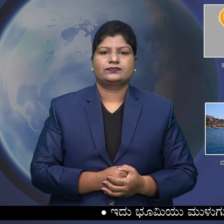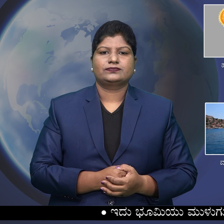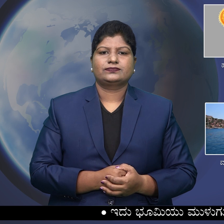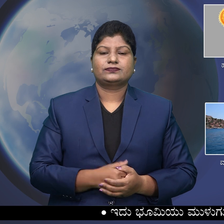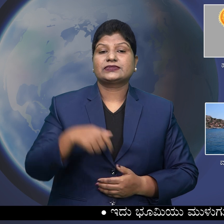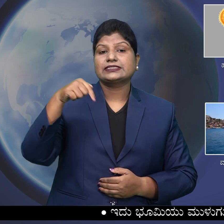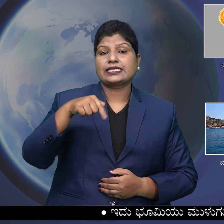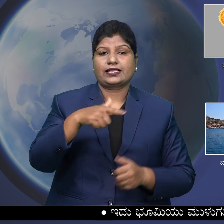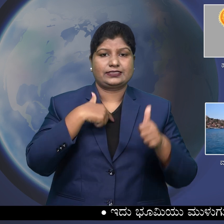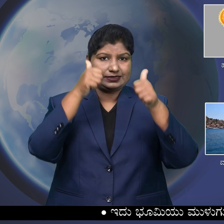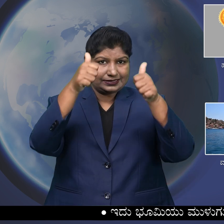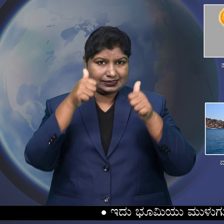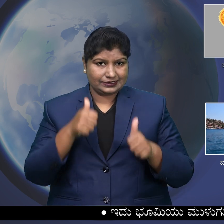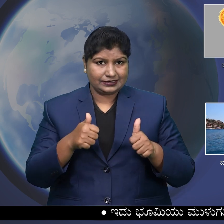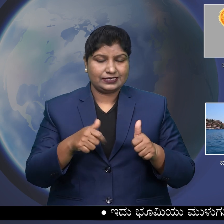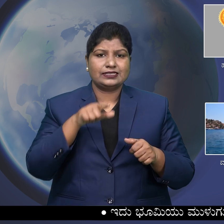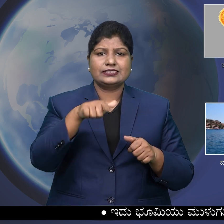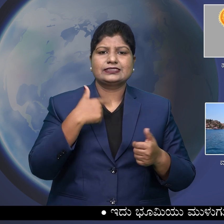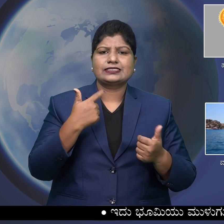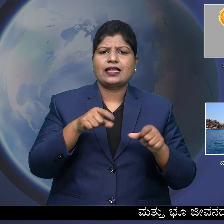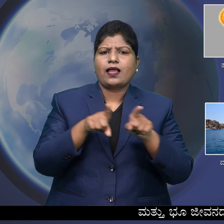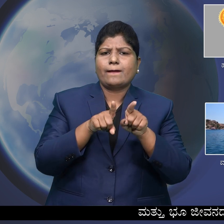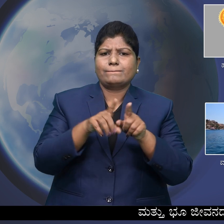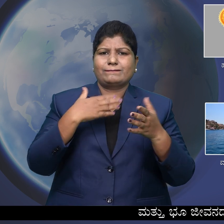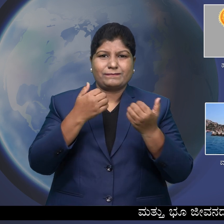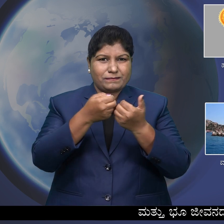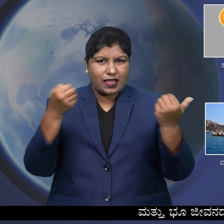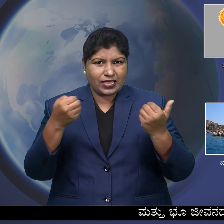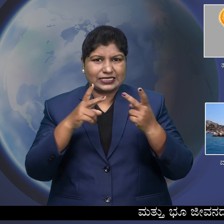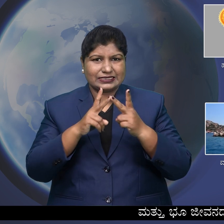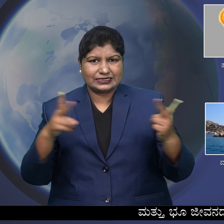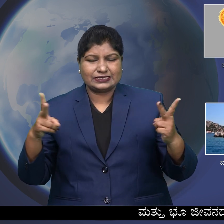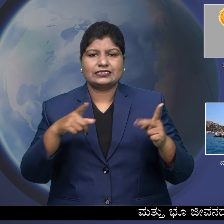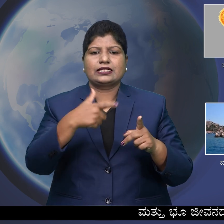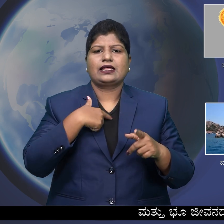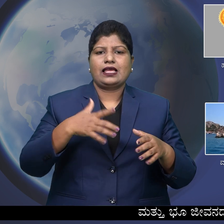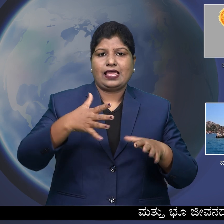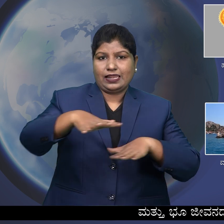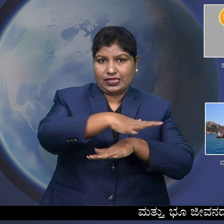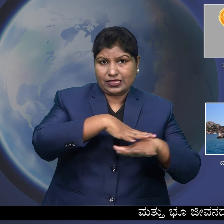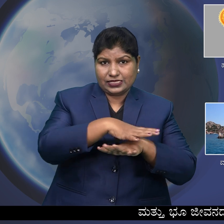ಇದು ಭೂಮಿಯು ಮುಳುಗುವಿಕೆಗೆ ಕಾರಣವಾಗುತ್ತೆ ಮತ್ತು ಜಲಚರ ಮತ್ತು ಭೂಜೀವನದ ಮೇಲೆ ಪರಿಣಾಮ ಬೀರುತ್ತೆ.